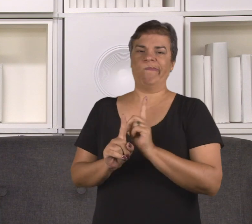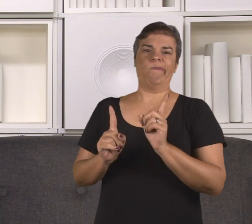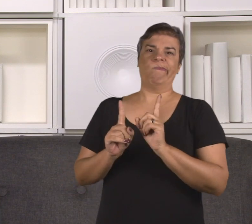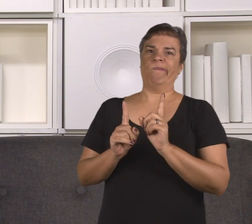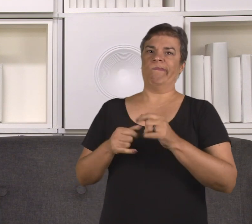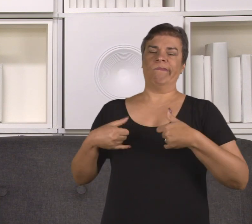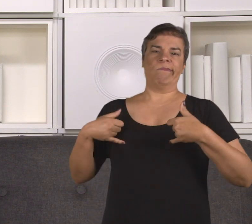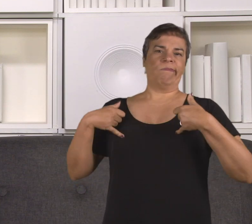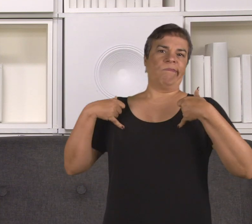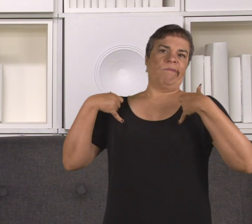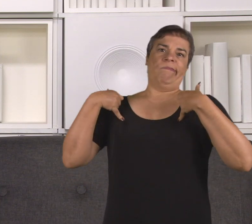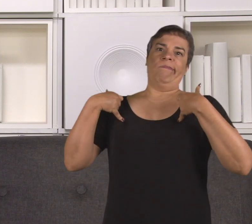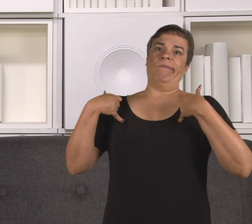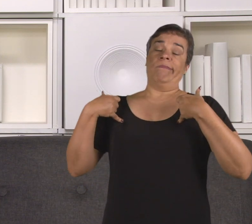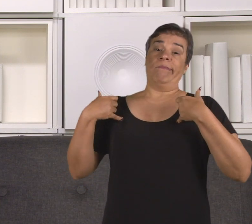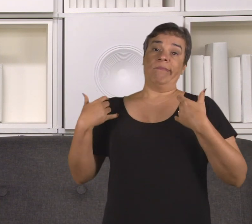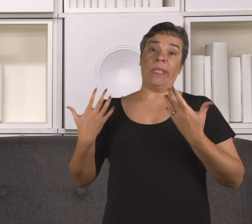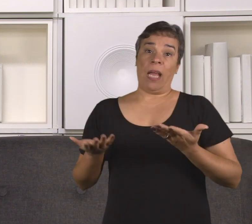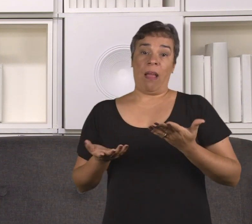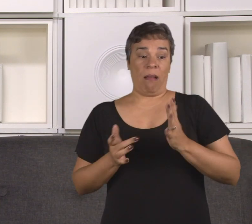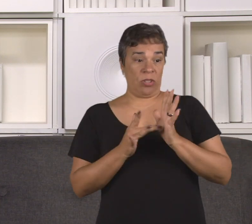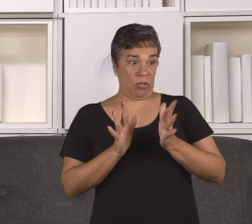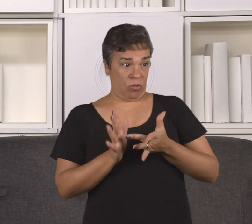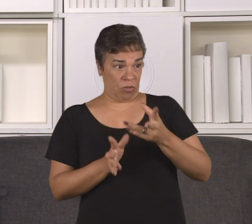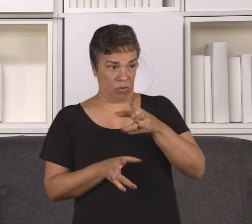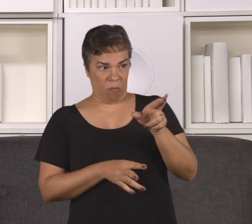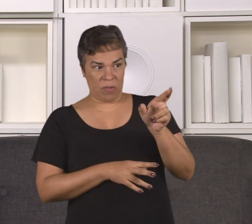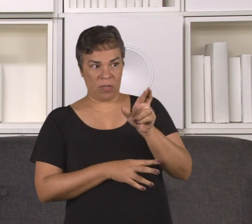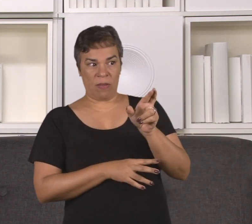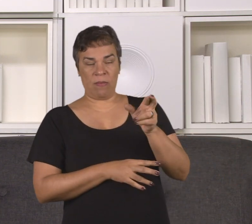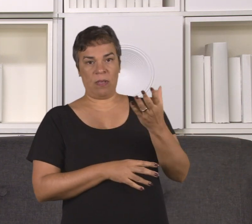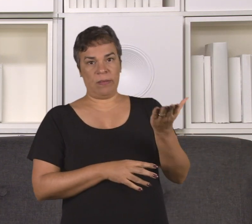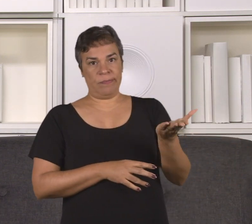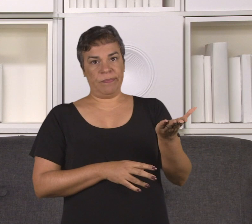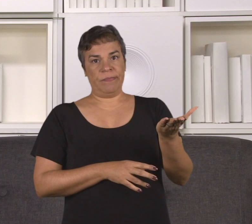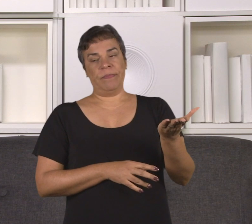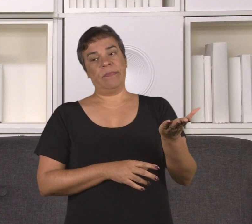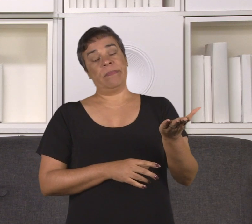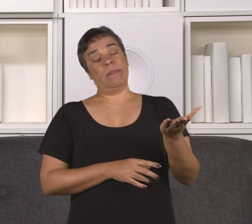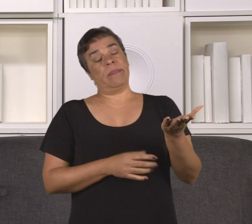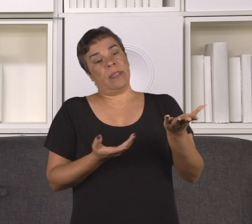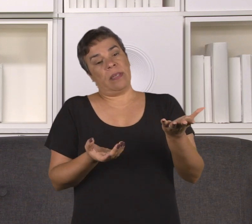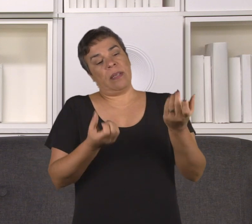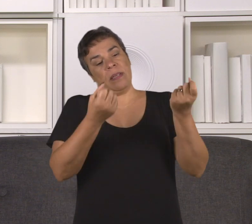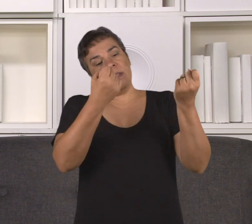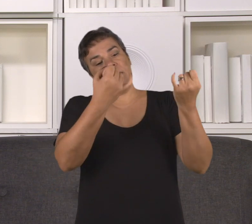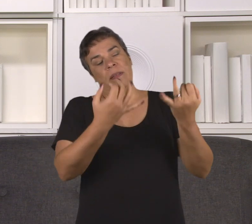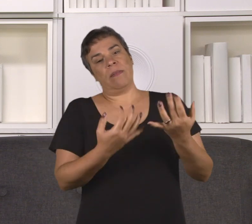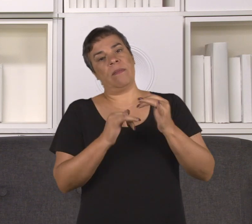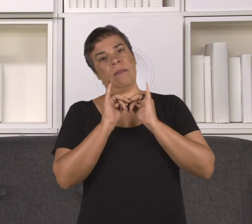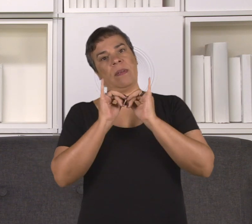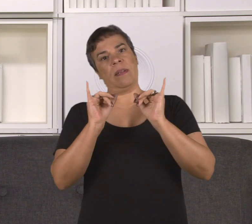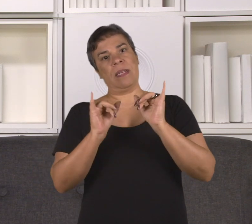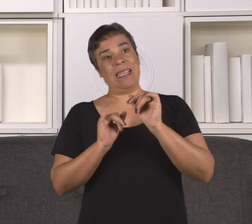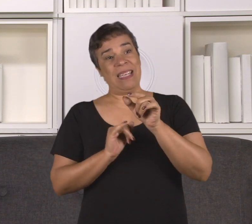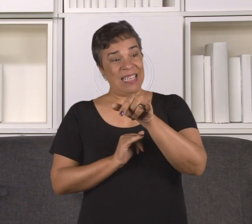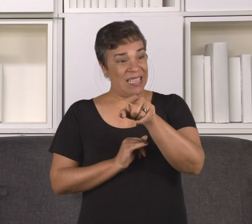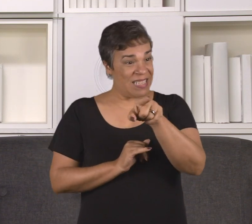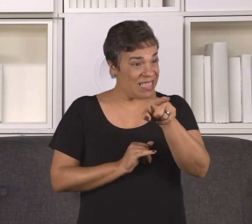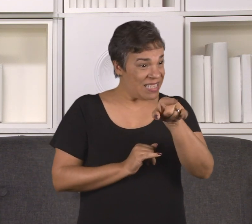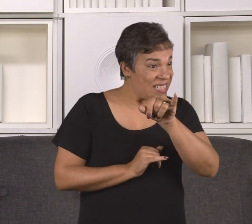e adorá-lo. E Jesus então diz a respeito daqueles homens: se vocês